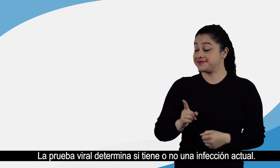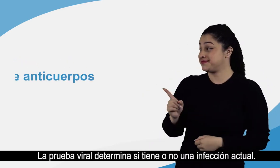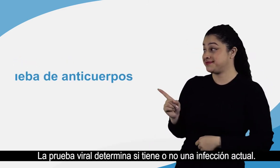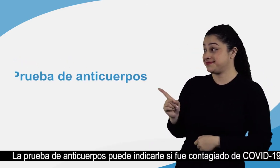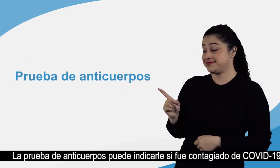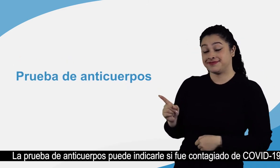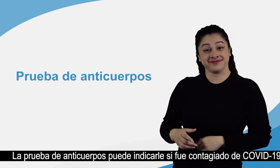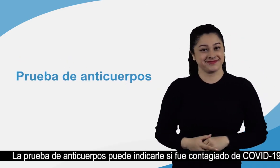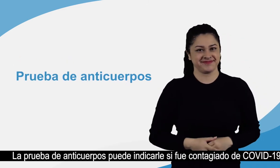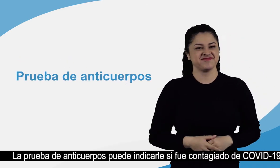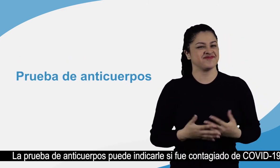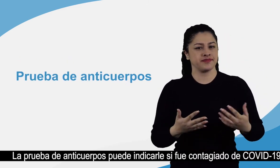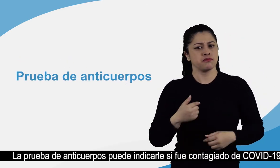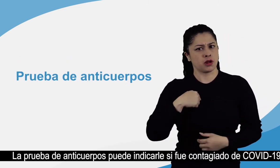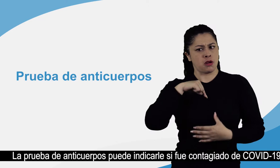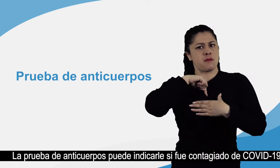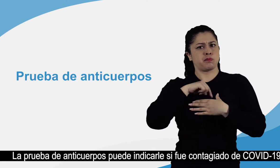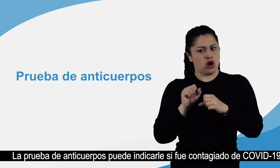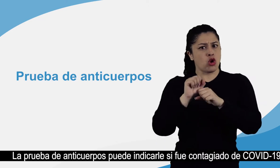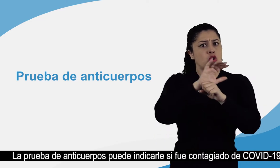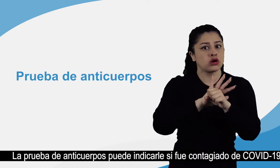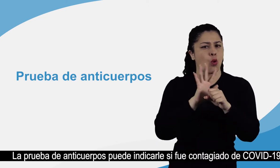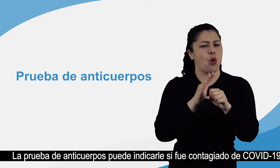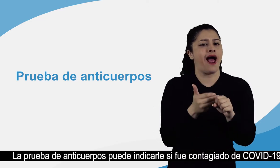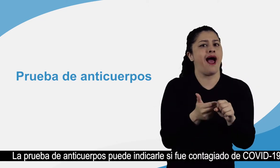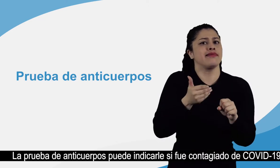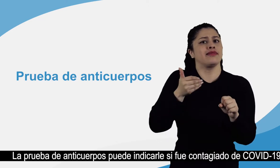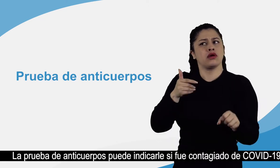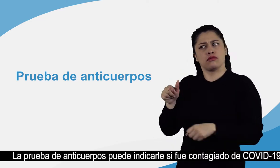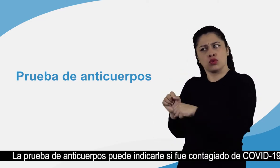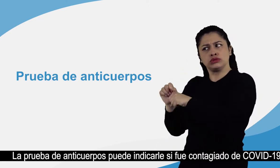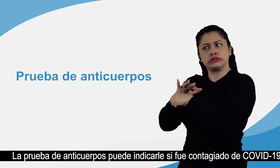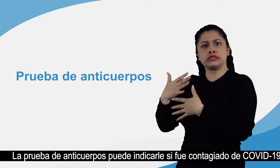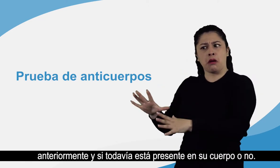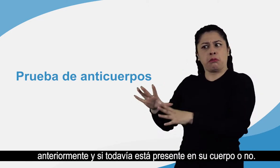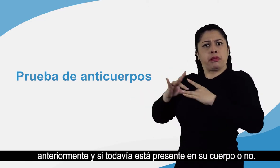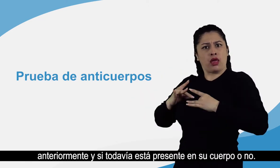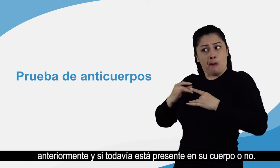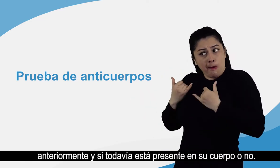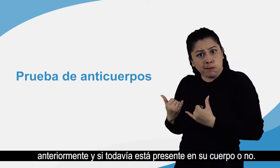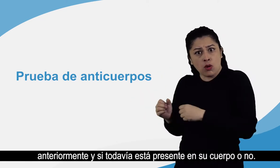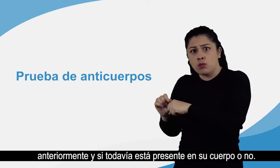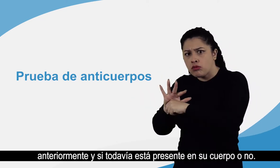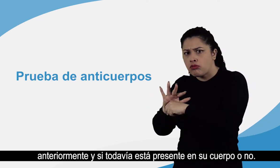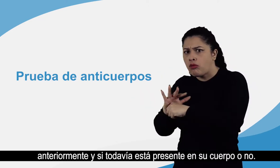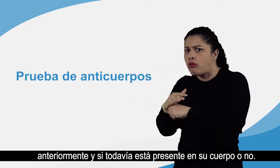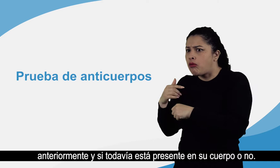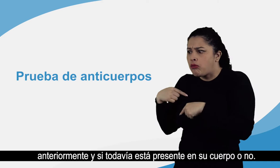La prueba de anticuerpos puede indicarle si fue contagiado de COVID-19 anteriormente Y si